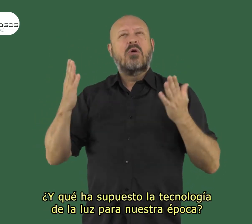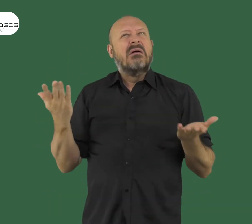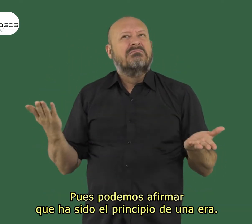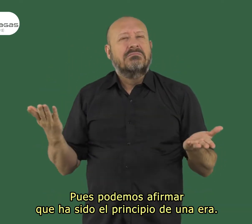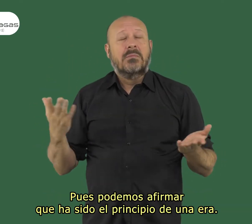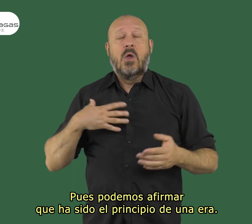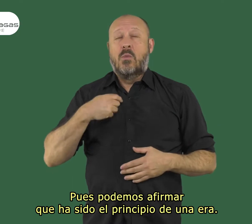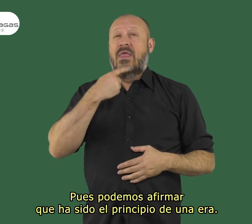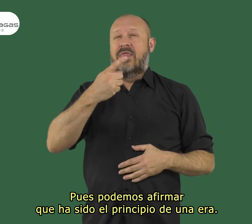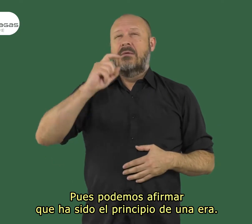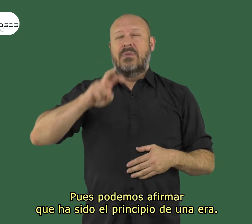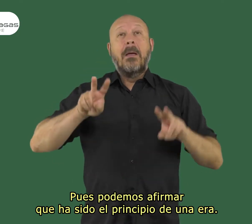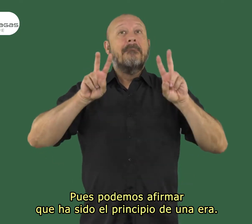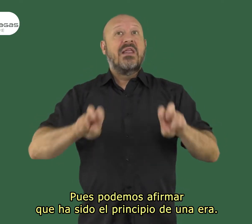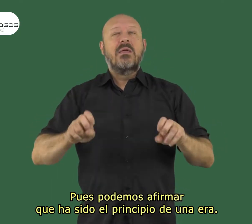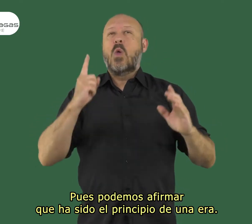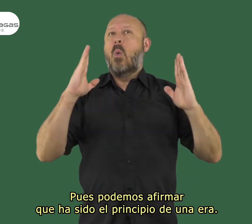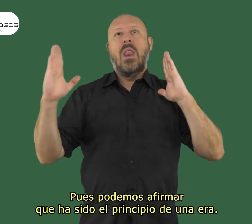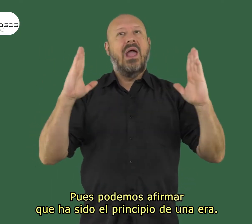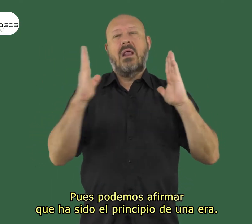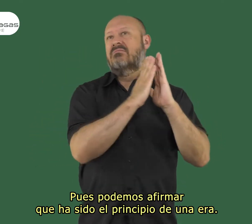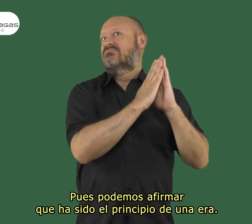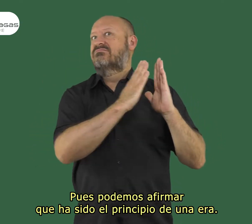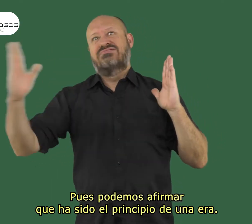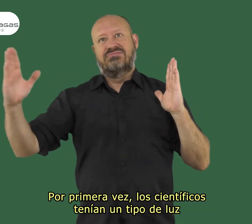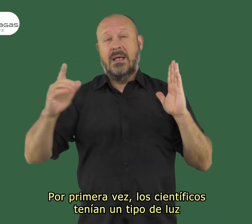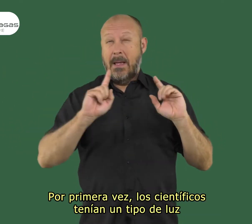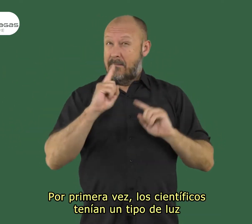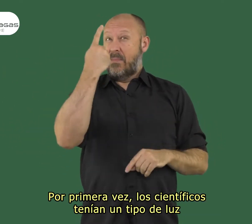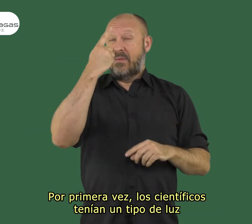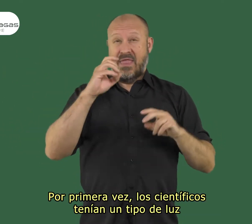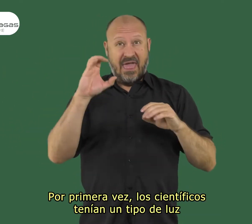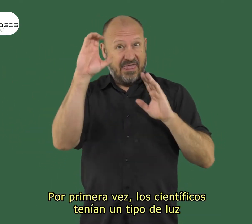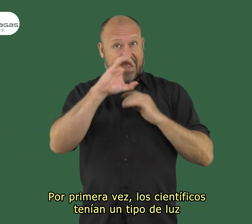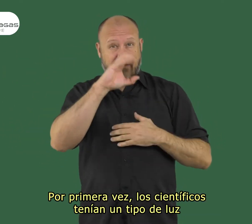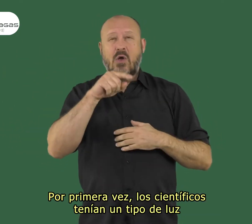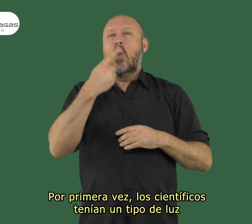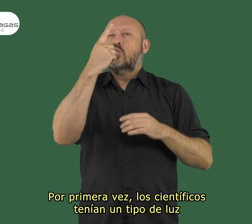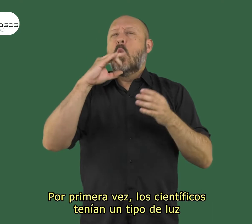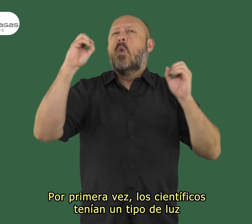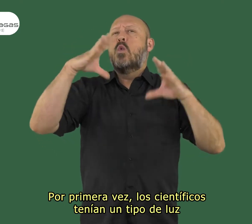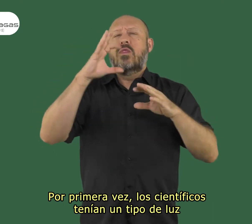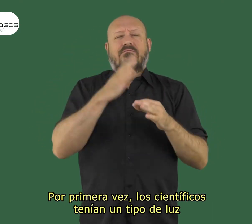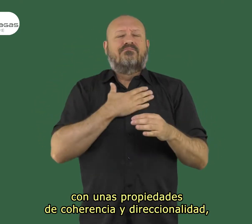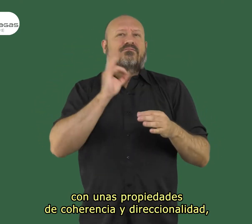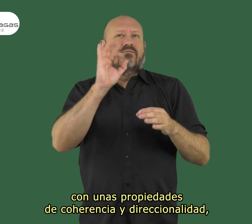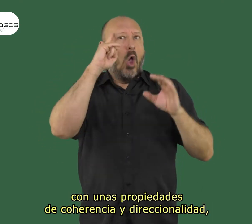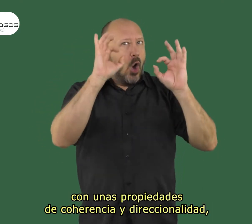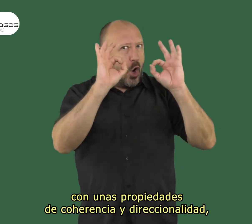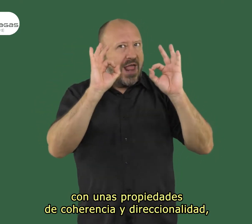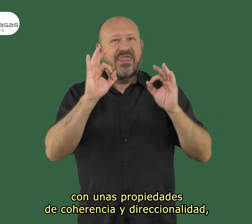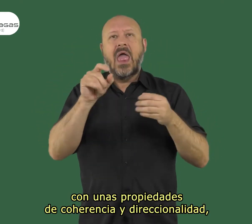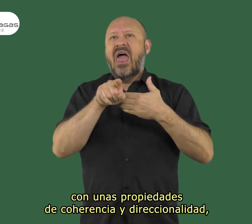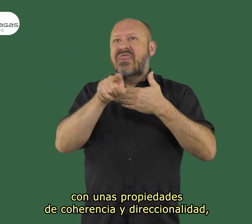época? Pues podemos afirmar que ha sido el principio de una era. Por primera vez, los científicos tenían un tipo de luz con